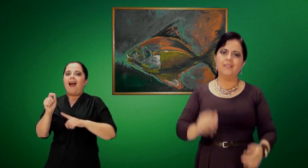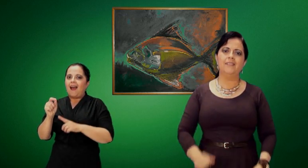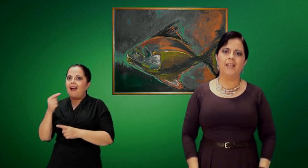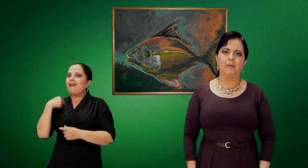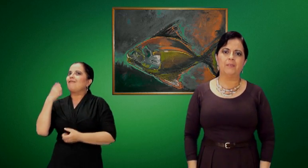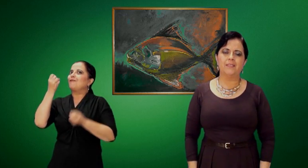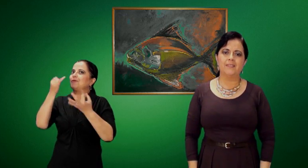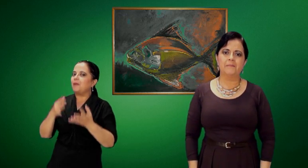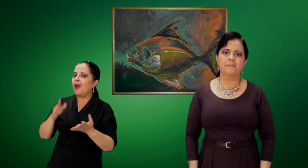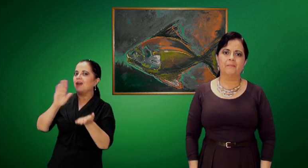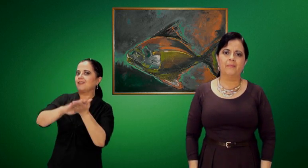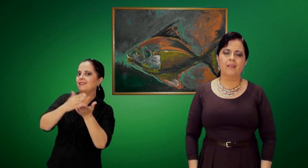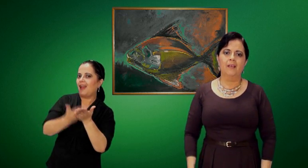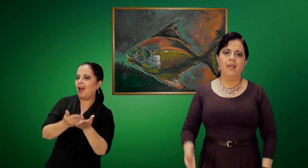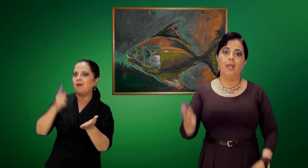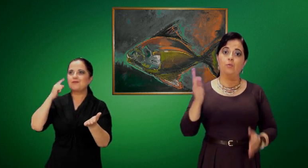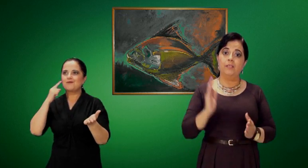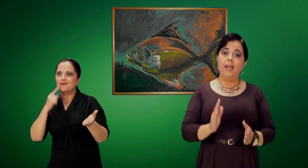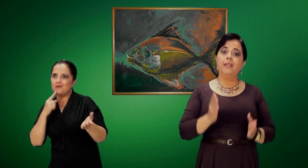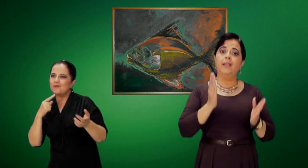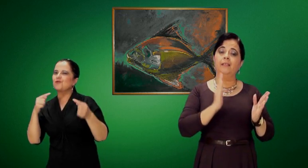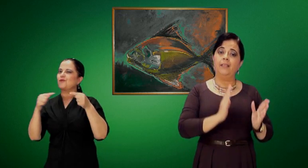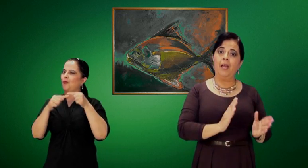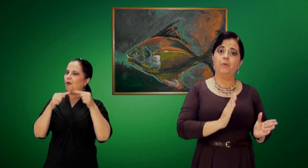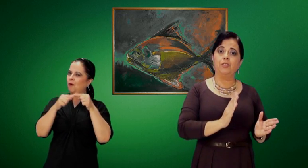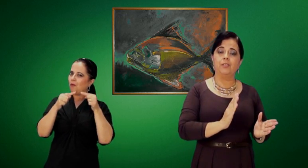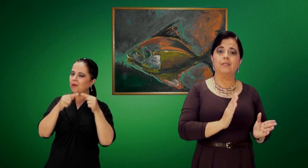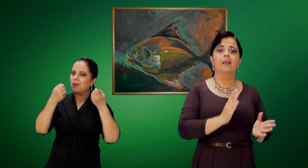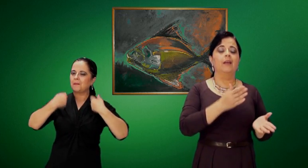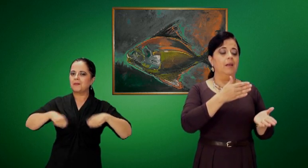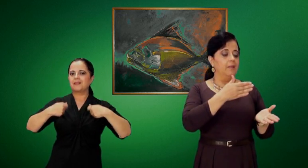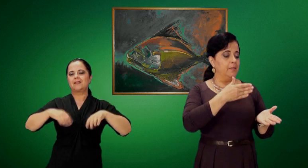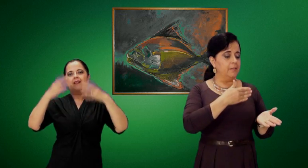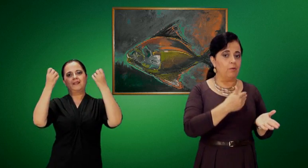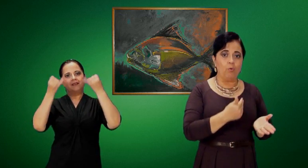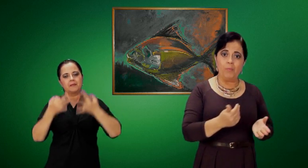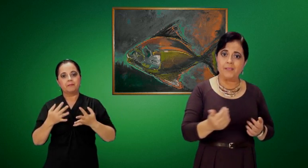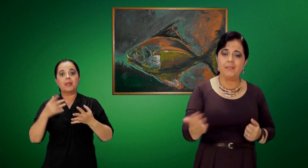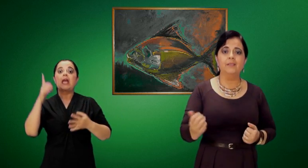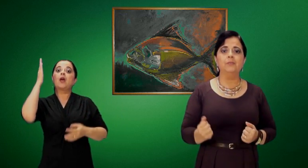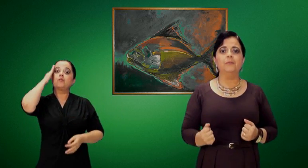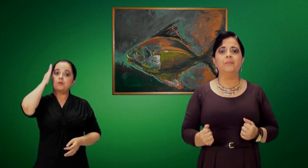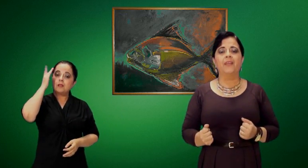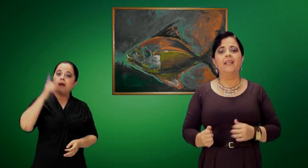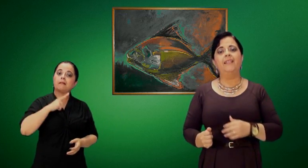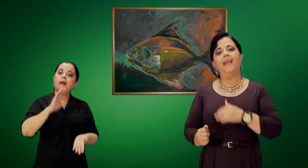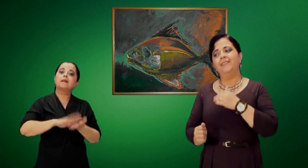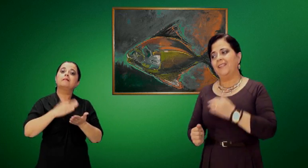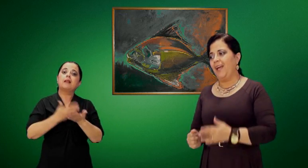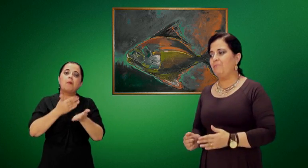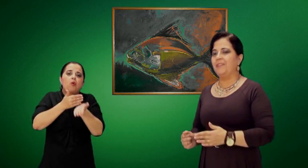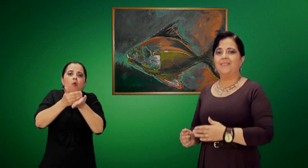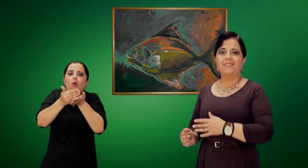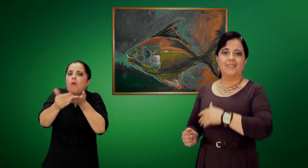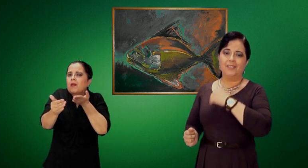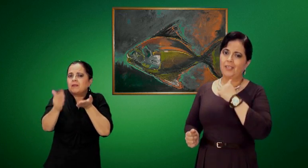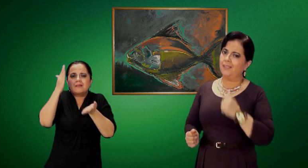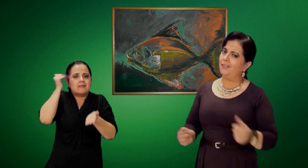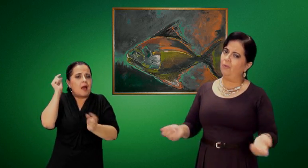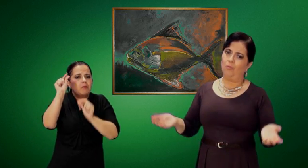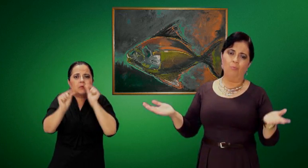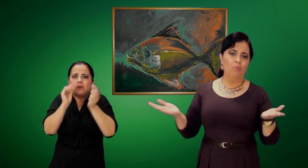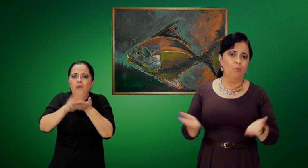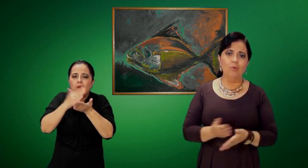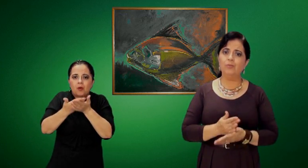para vocês intérpretes. Eu sei que tem intérpretes que estão começando, tem intérpretes que